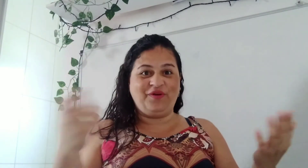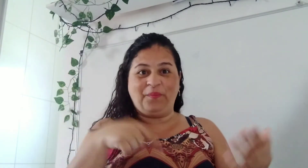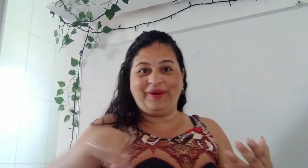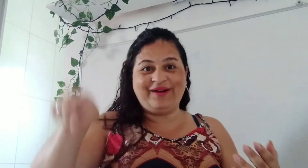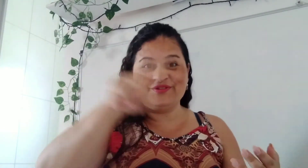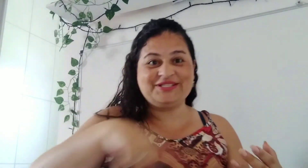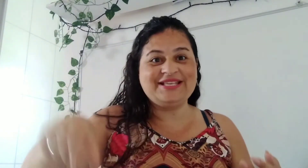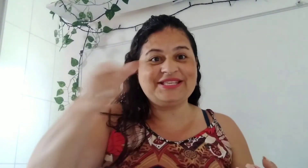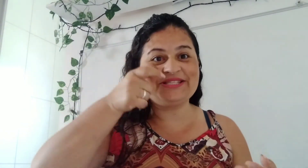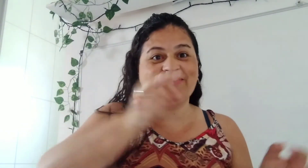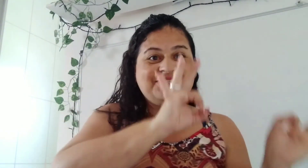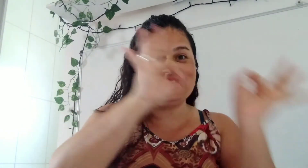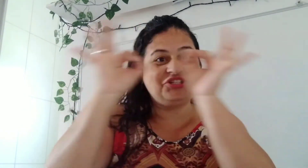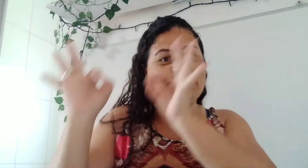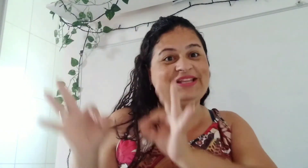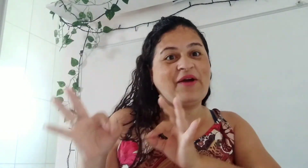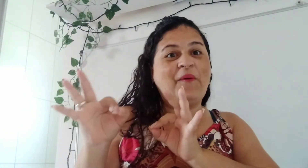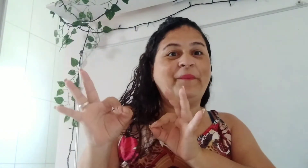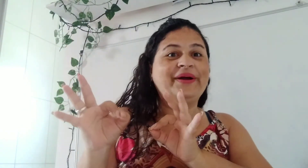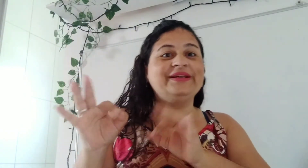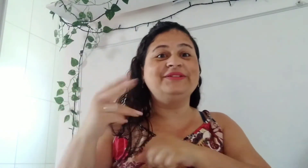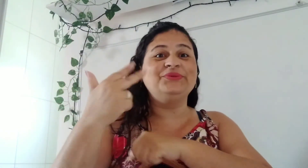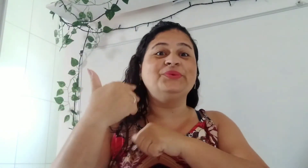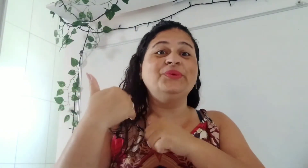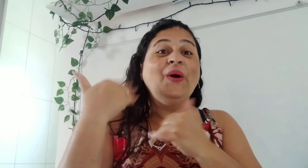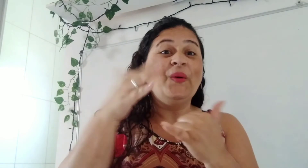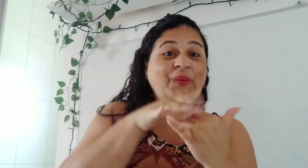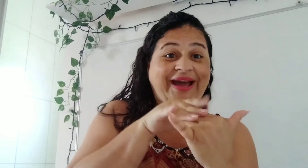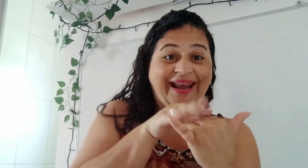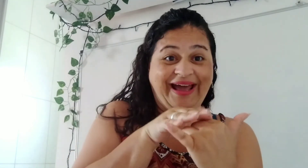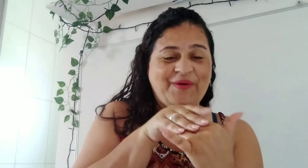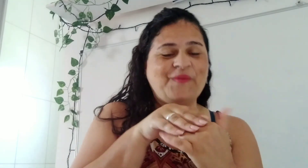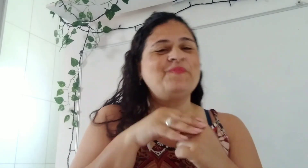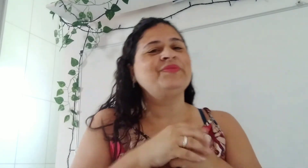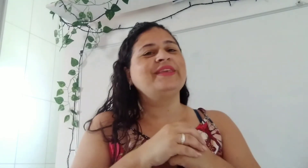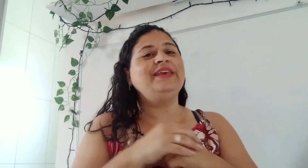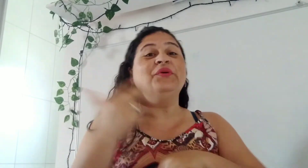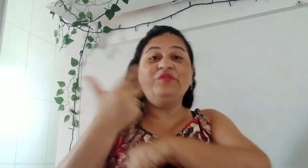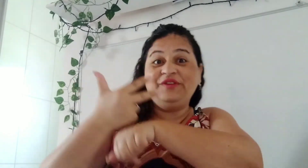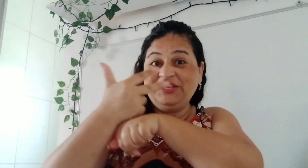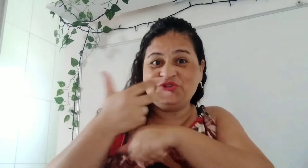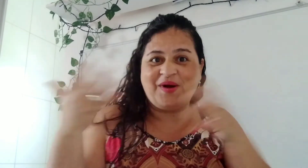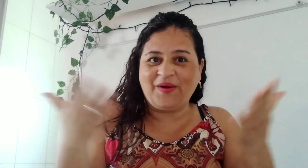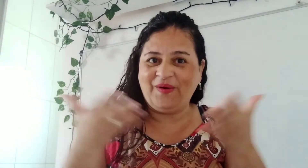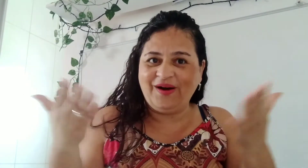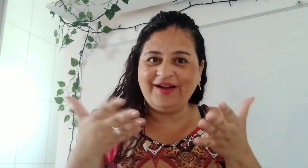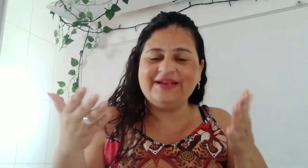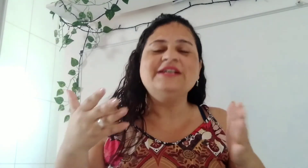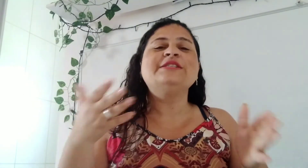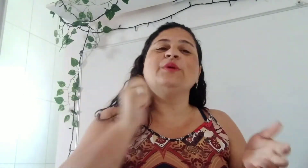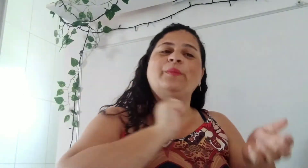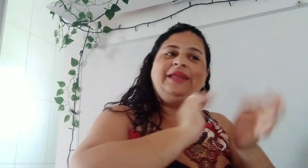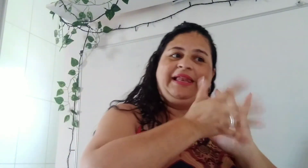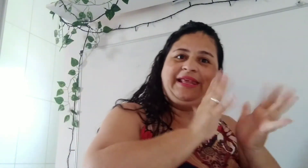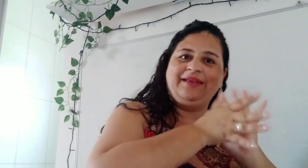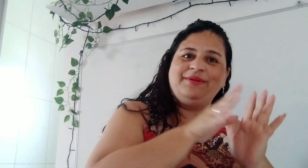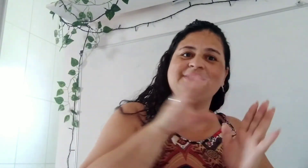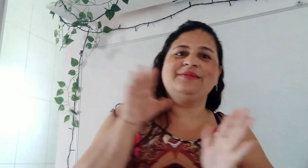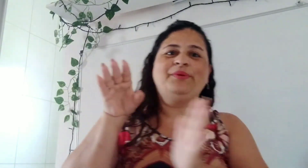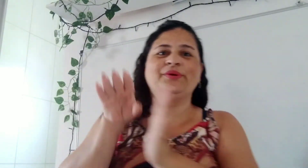para vocês que estão assistindo e acompanhando o canal. Que o vídeo agora sobre Libras e